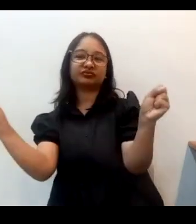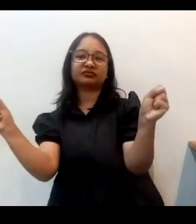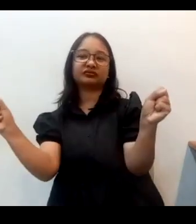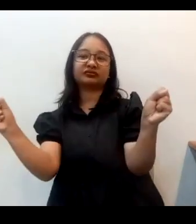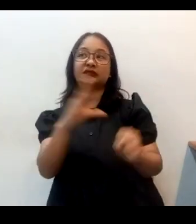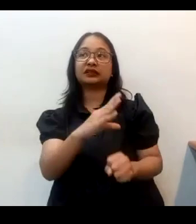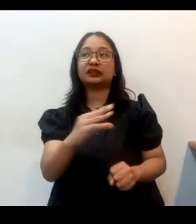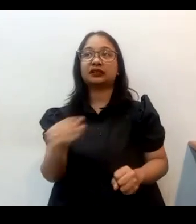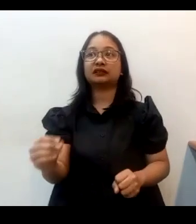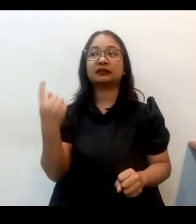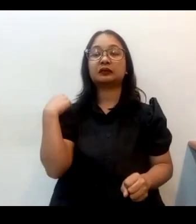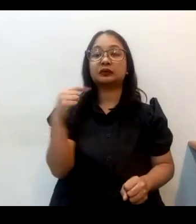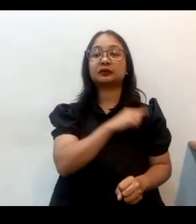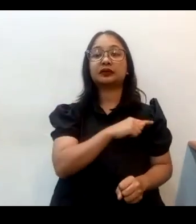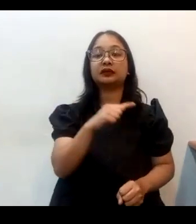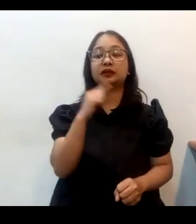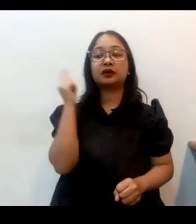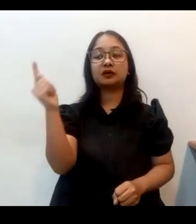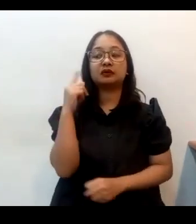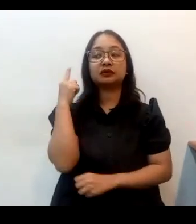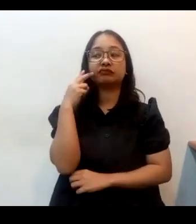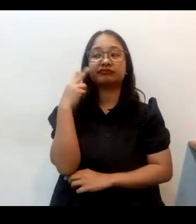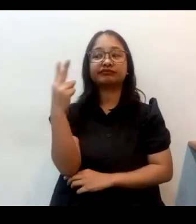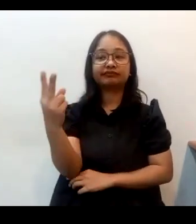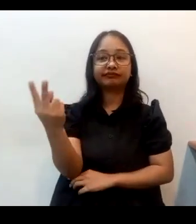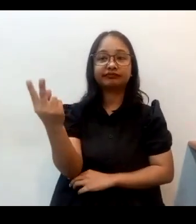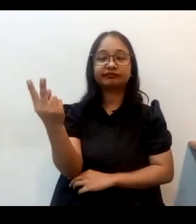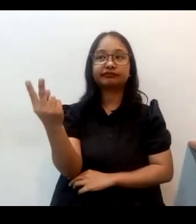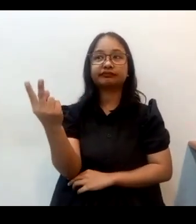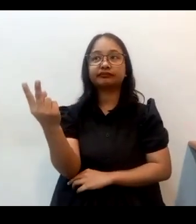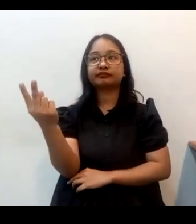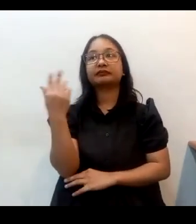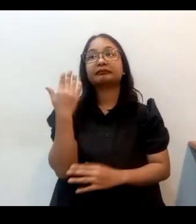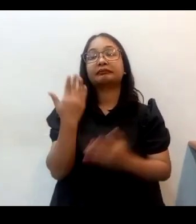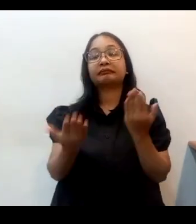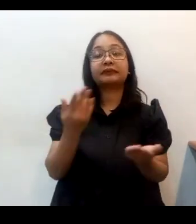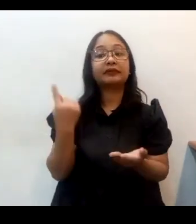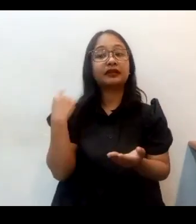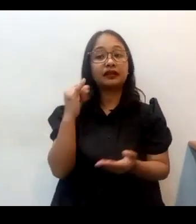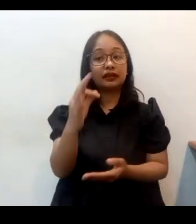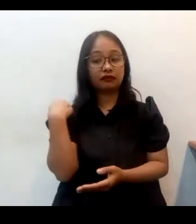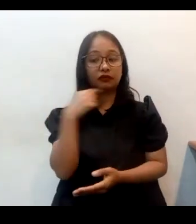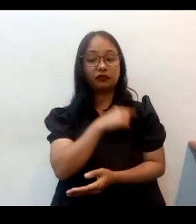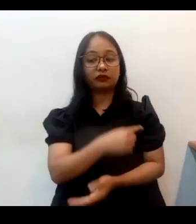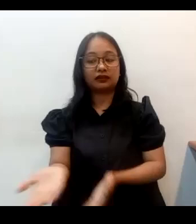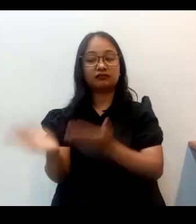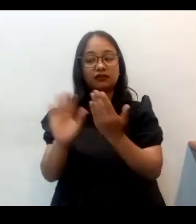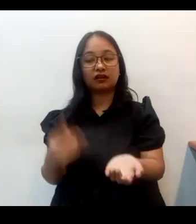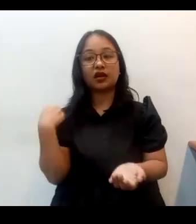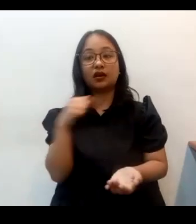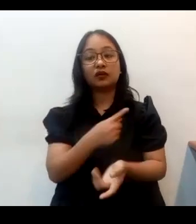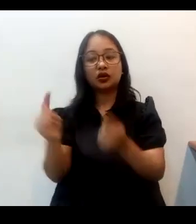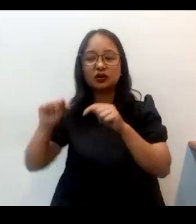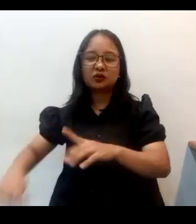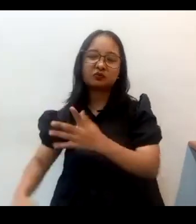observe, maybe if we die, we go to hell, and Jesus saved the people.